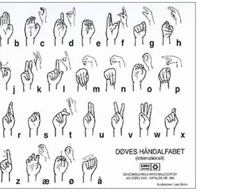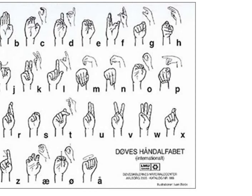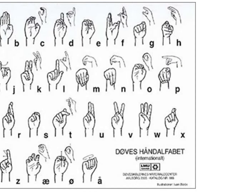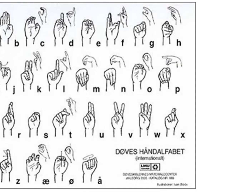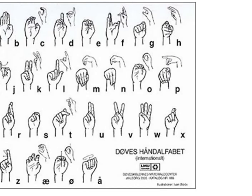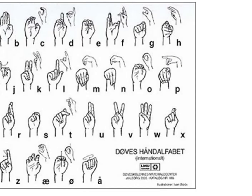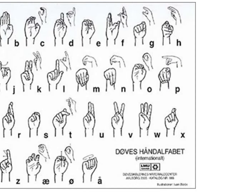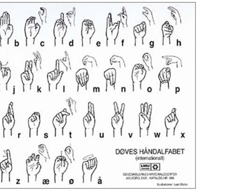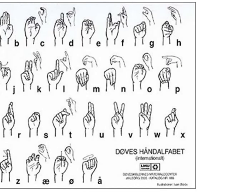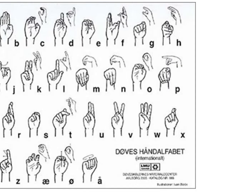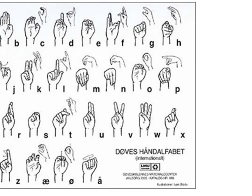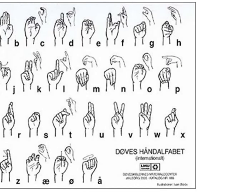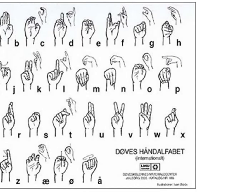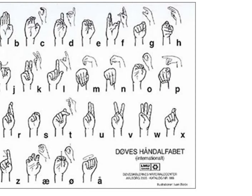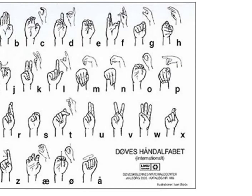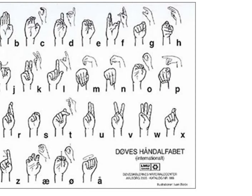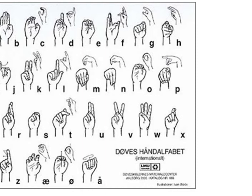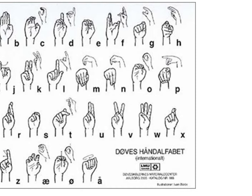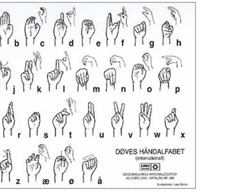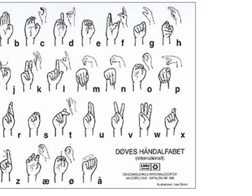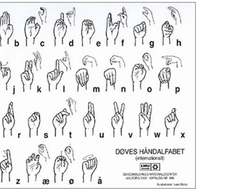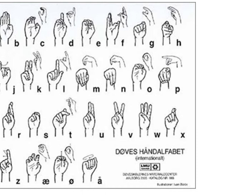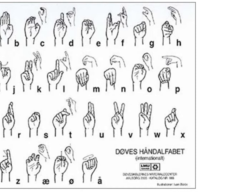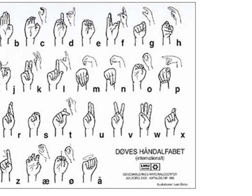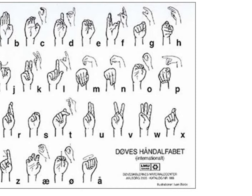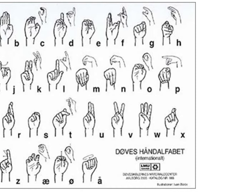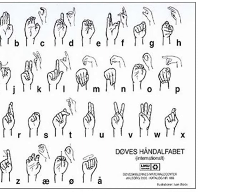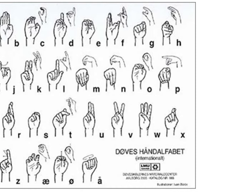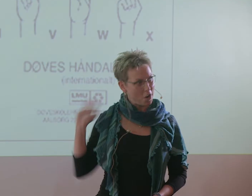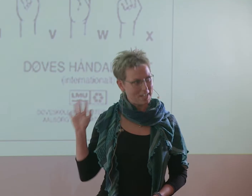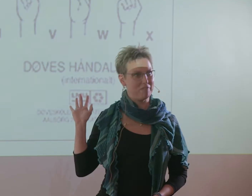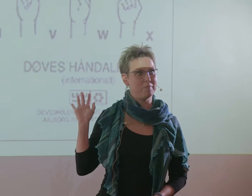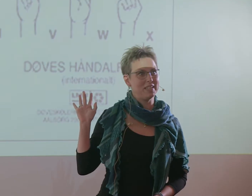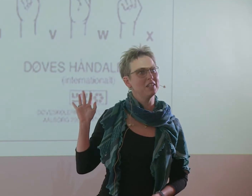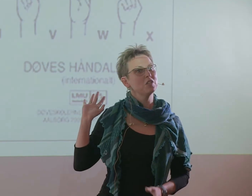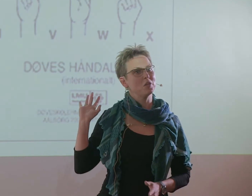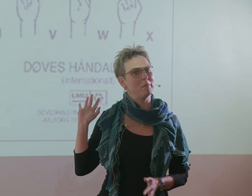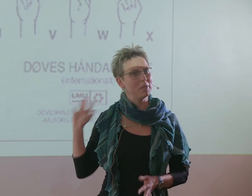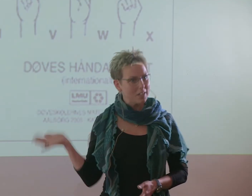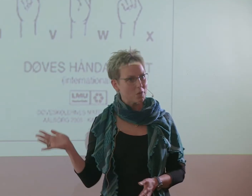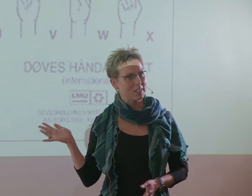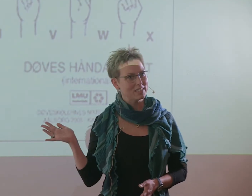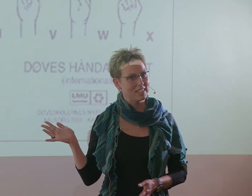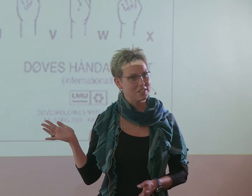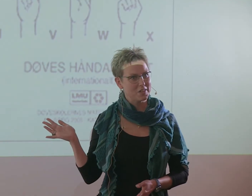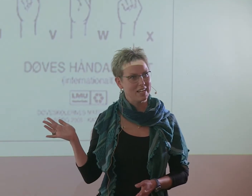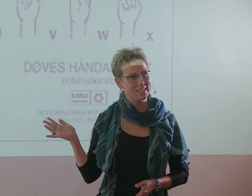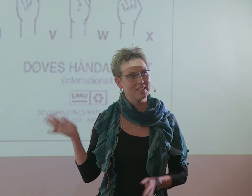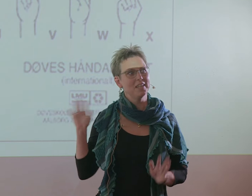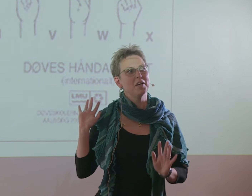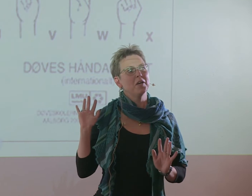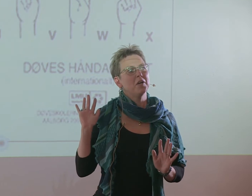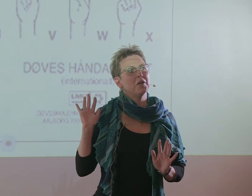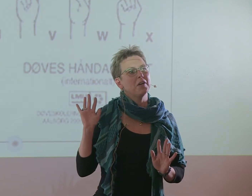til og fra dansk tegnsprog, og det er ikke internationalt. Vi har et håndalfabet, som er blevet gjort